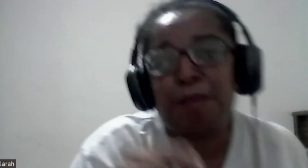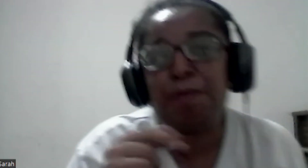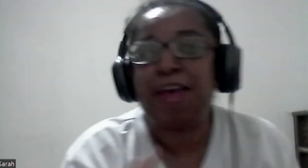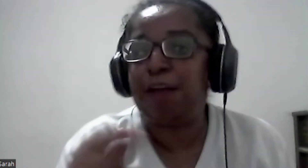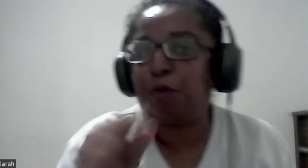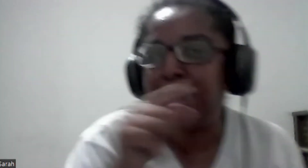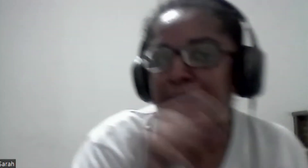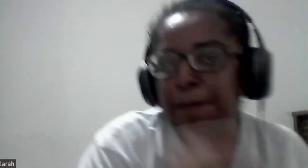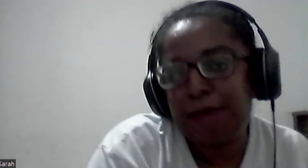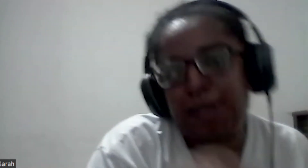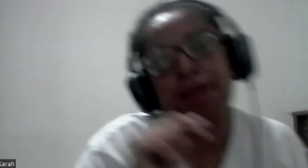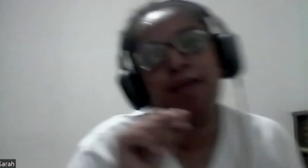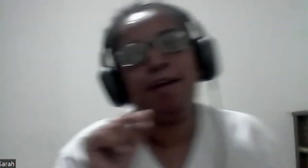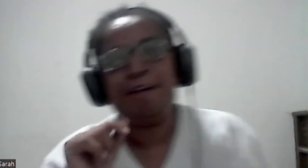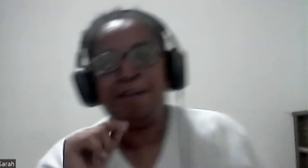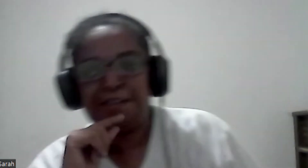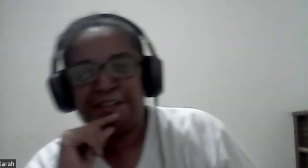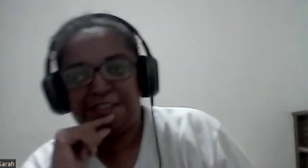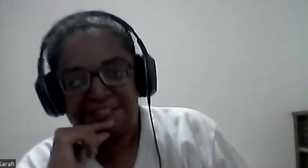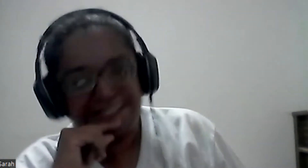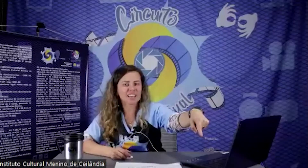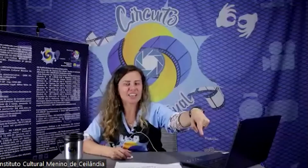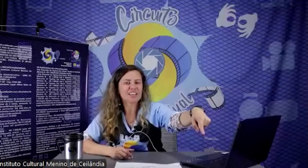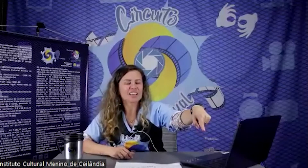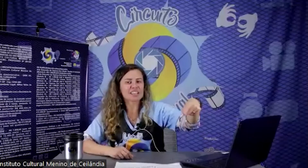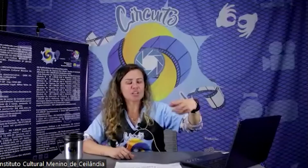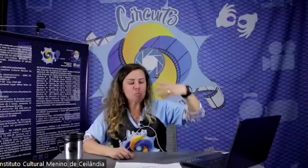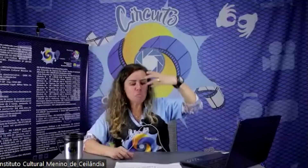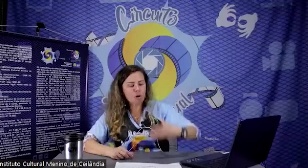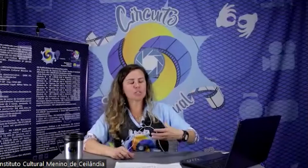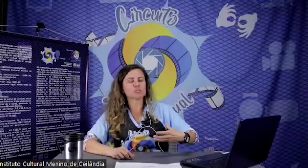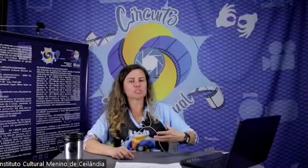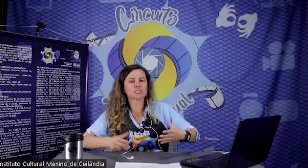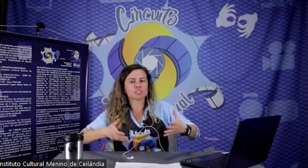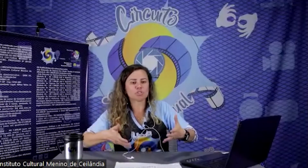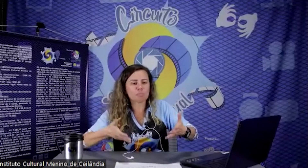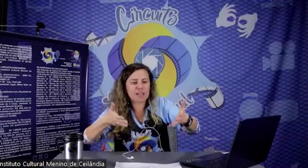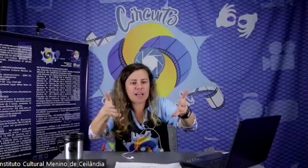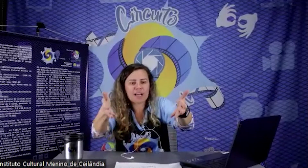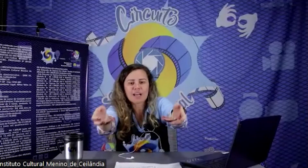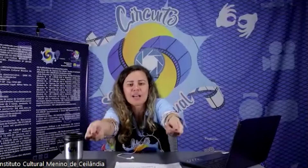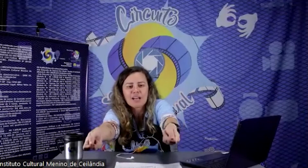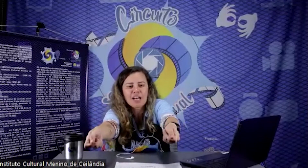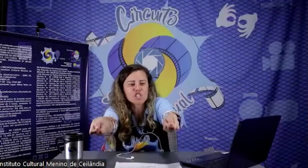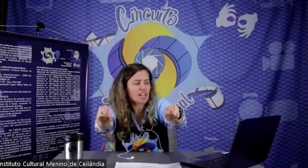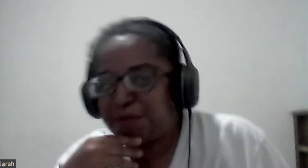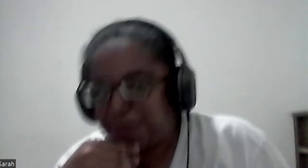receber educadamente? Não é? Cadê o modo de operar a chegada